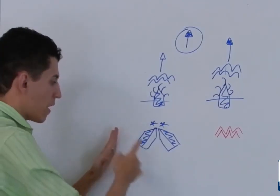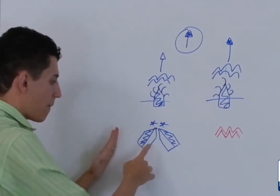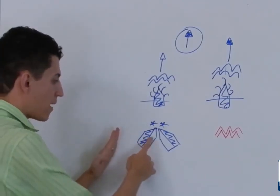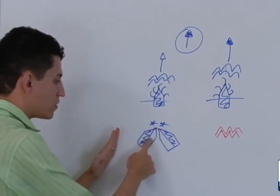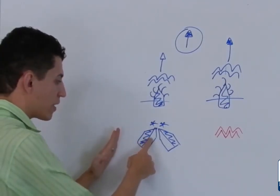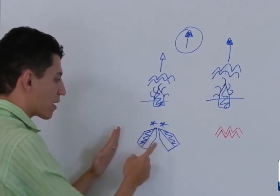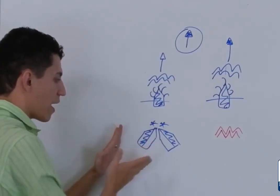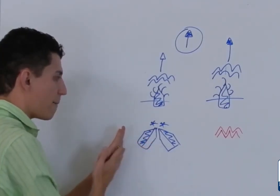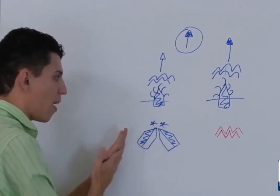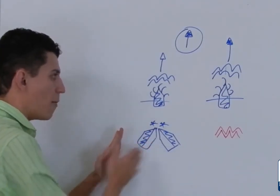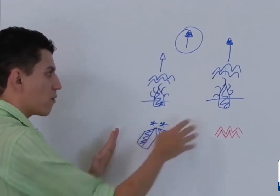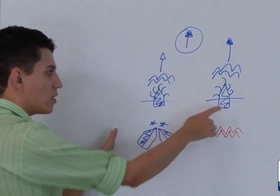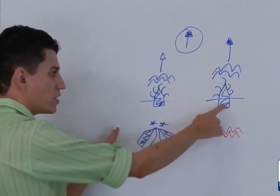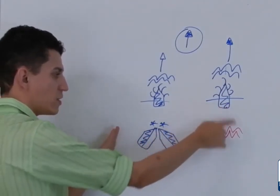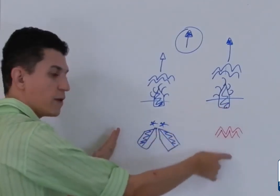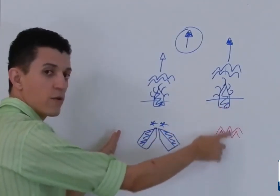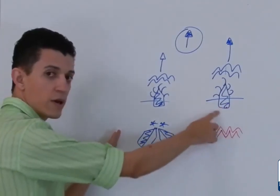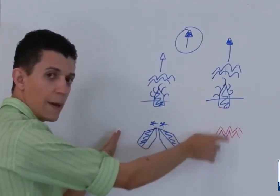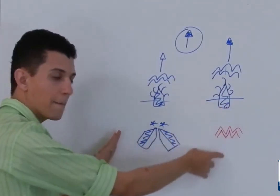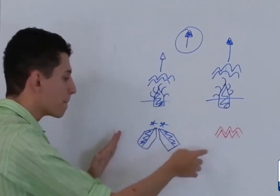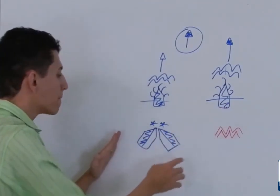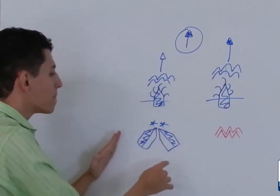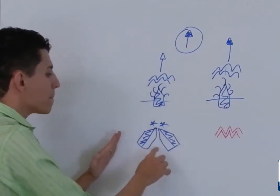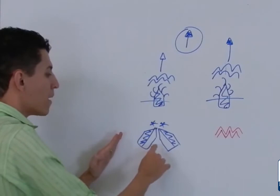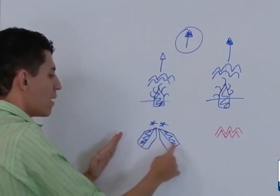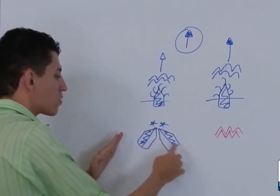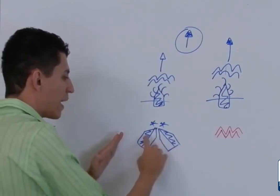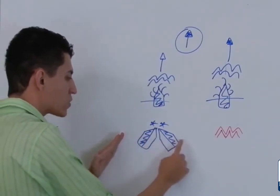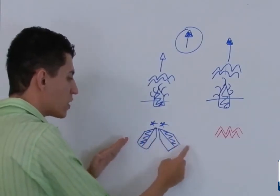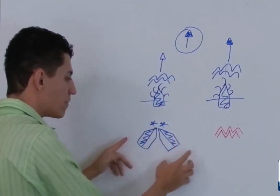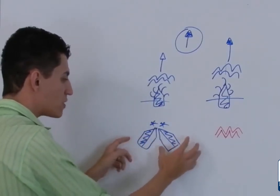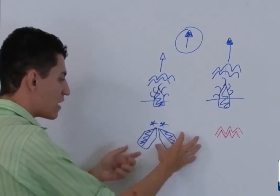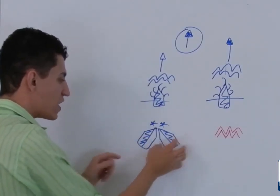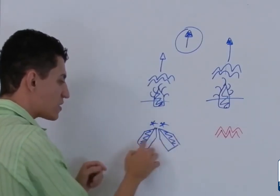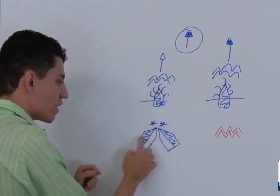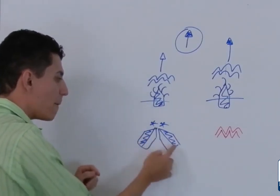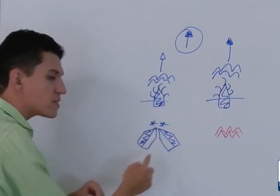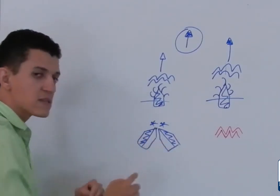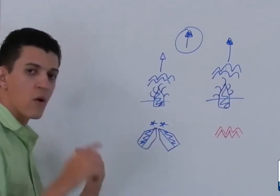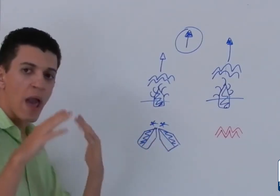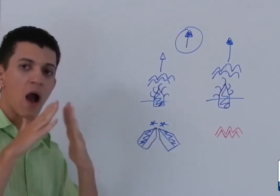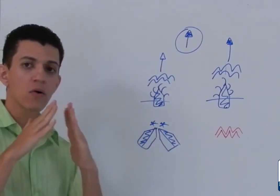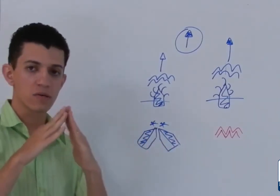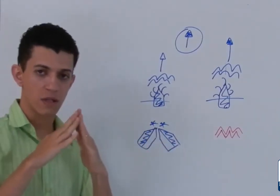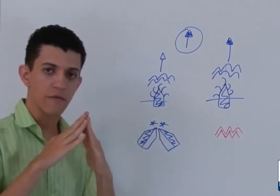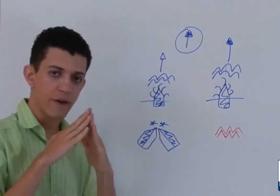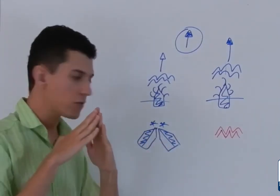a parte branca é a palma, igual a gente explicou aqui. Tem as duas mãos, elas já estão na posição real que o sinal é feito.